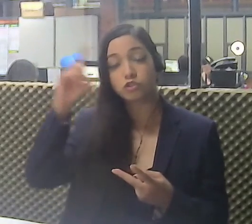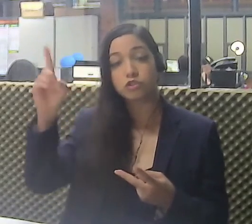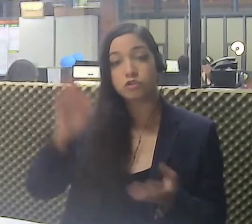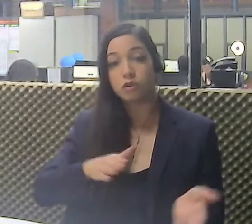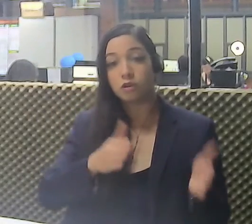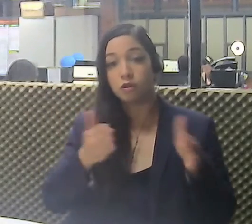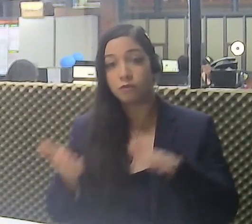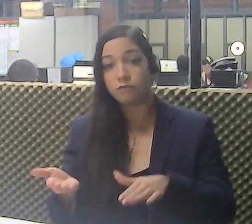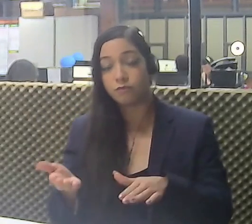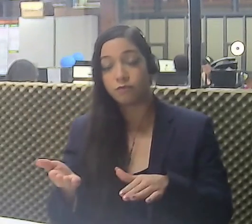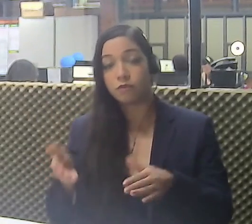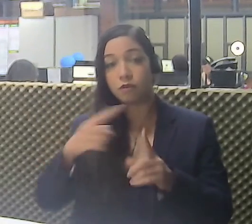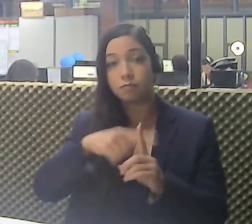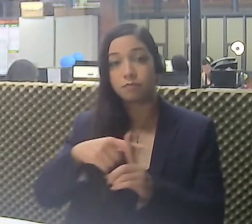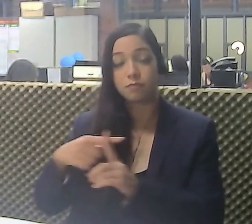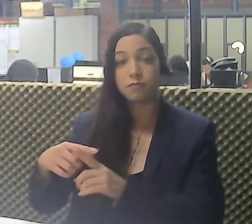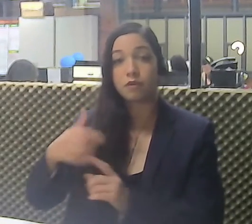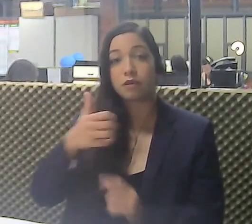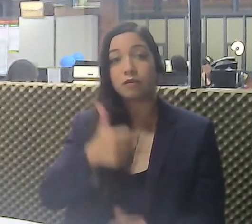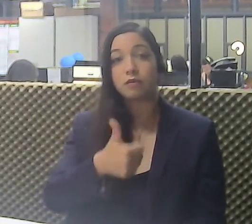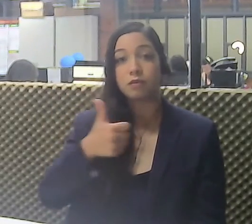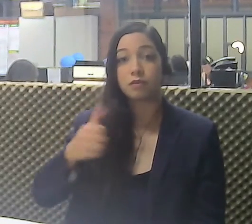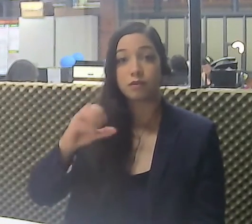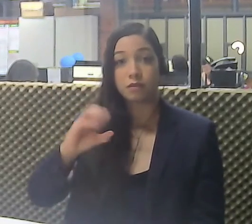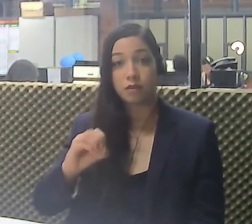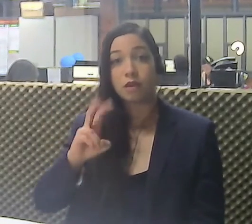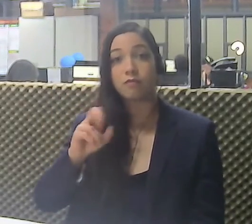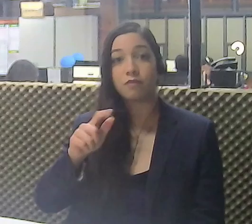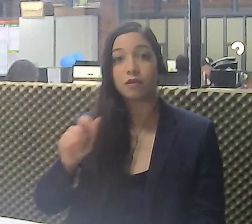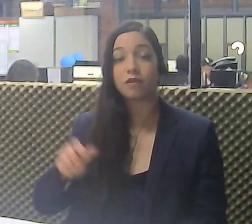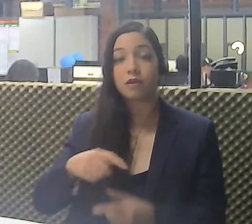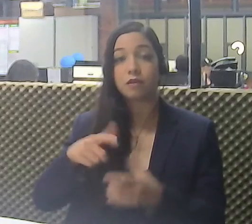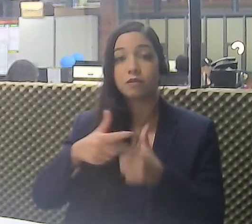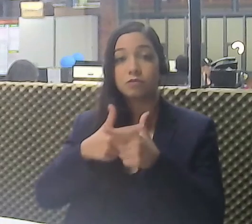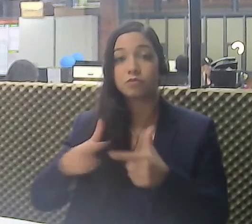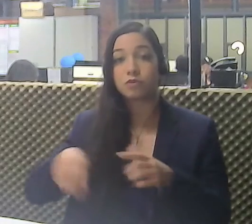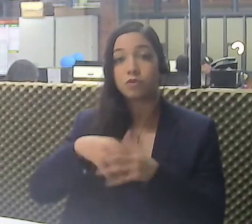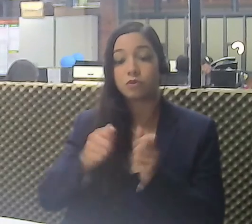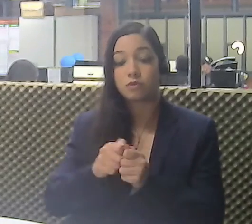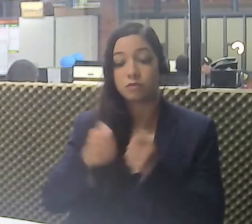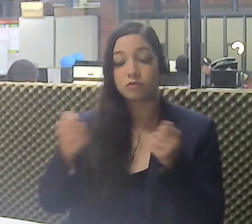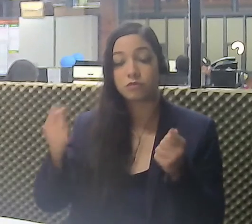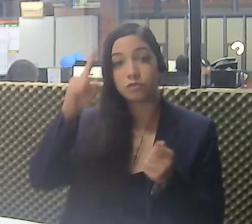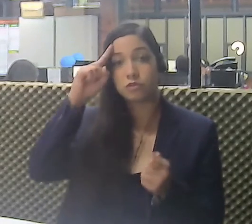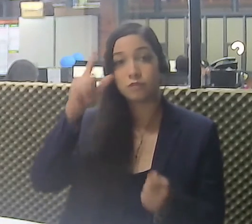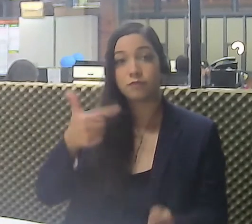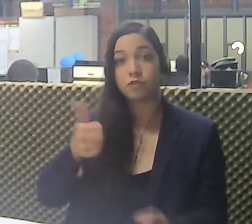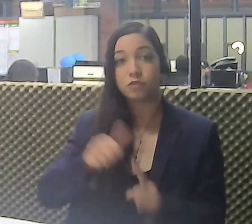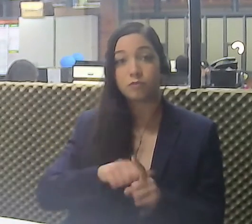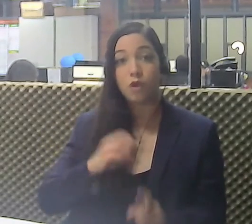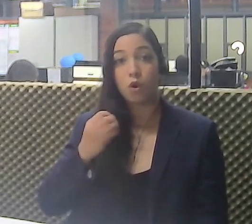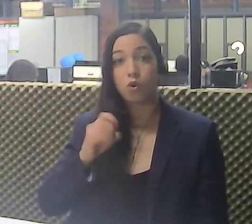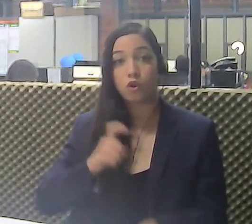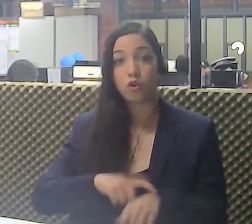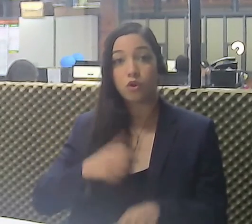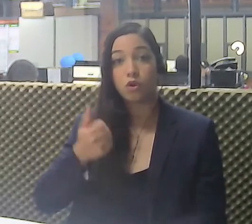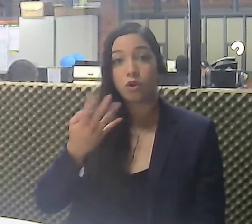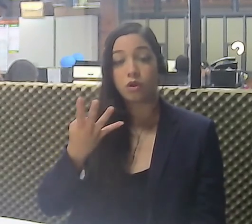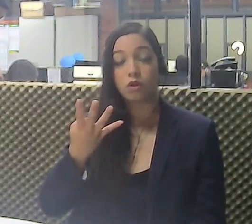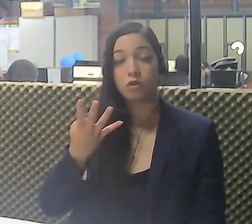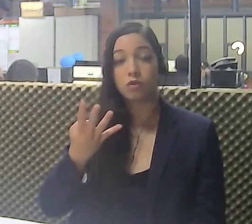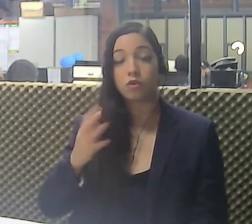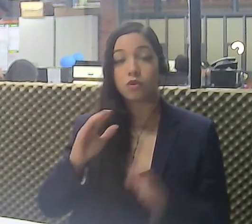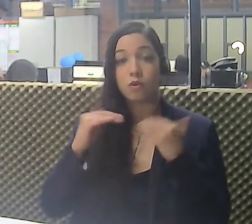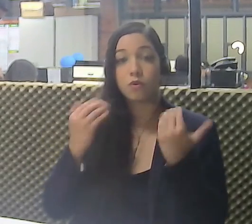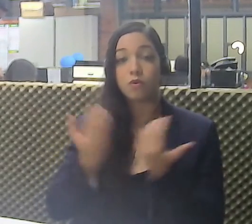inscrições. Ao todo, serão 110 vagas que serão sorteadas no dia 21 de outubro, às 2 da tarde, no Auditório